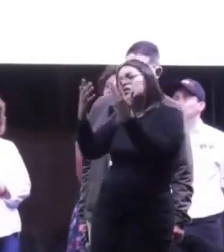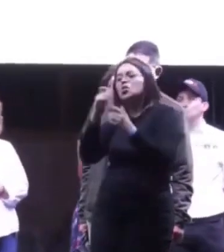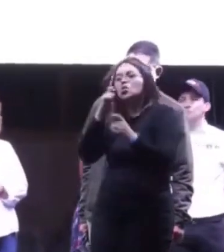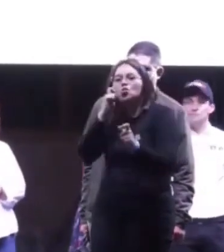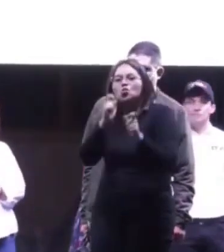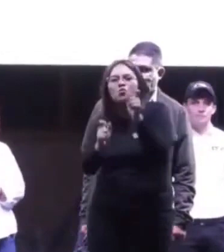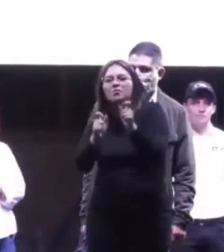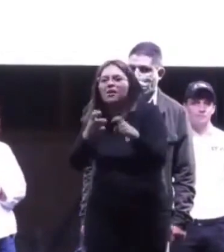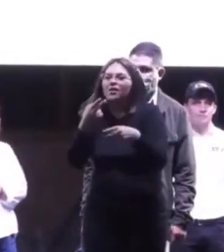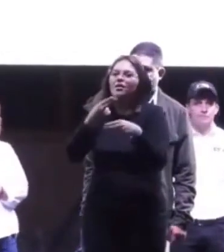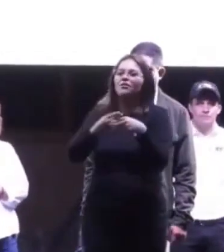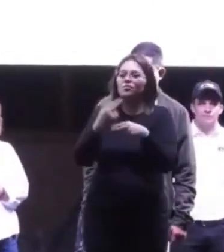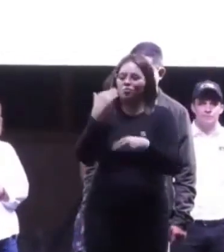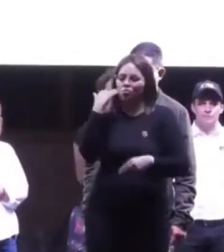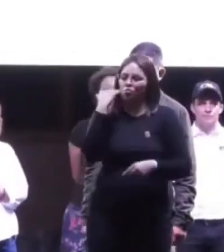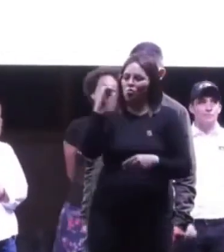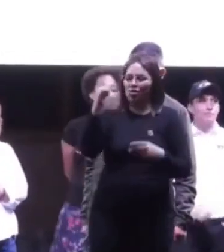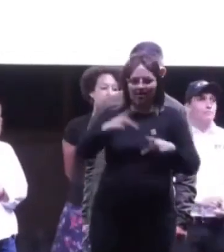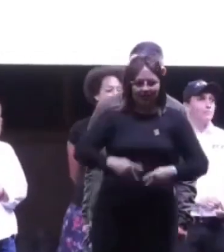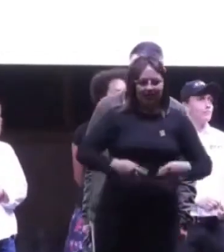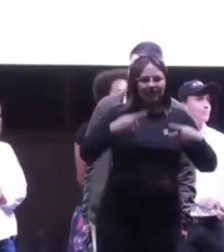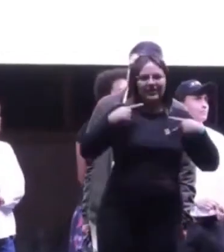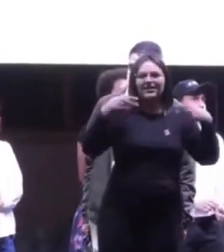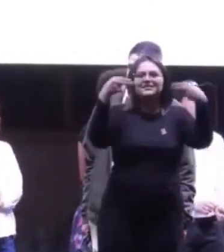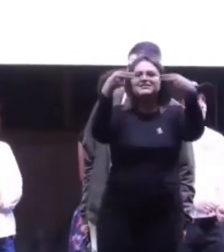Se llama mujer.